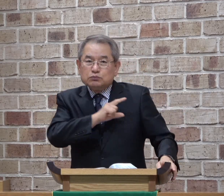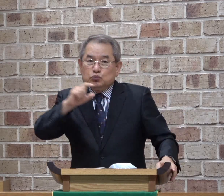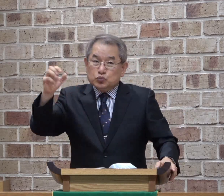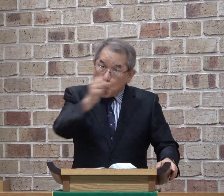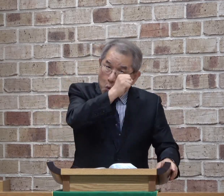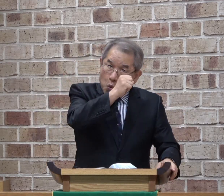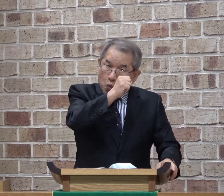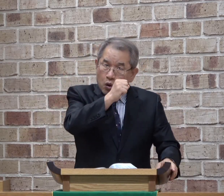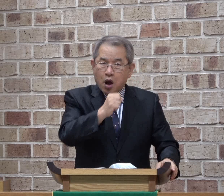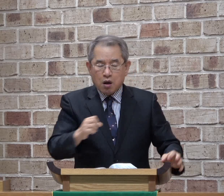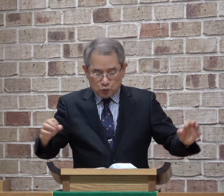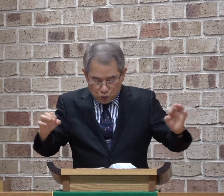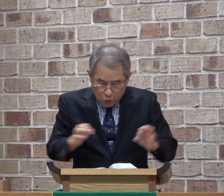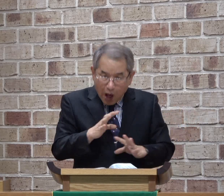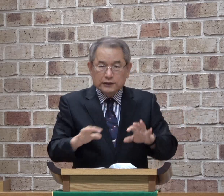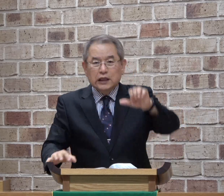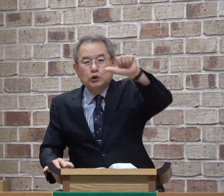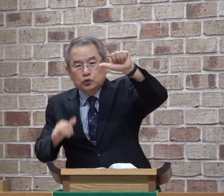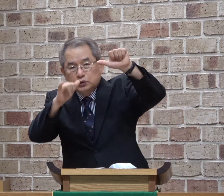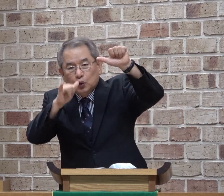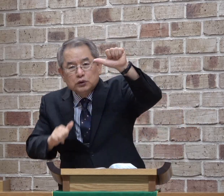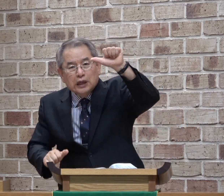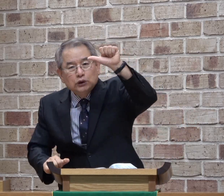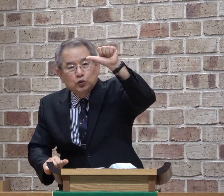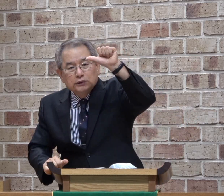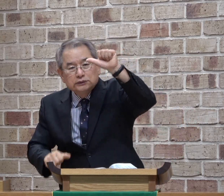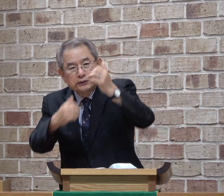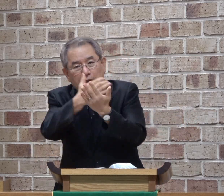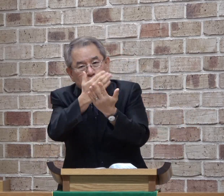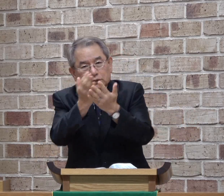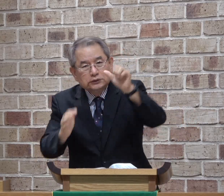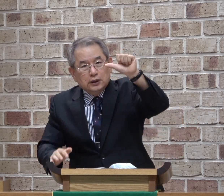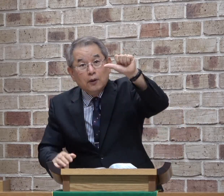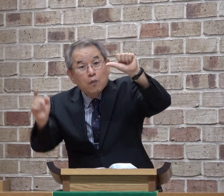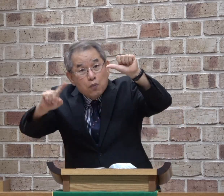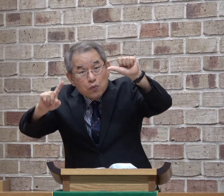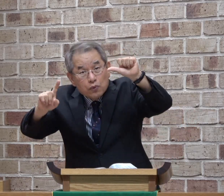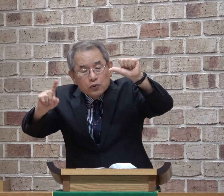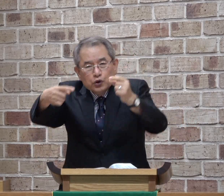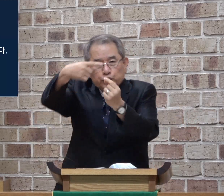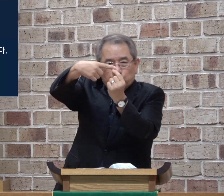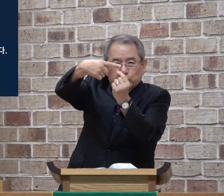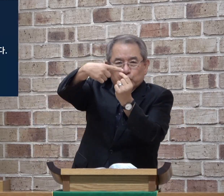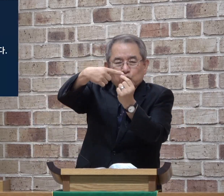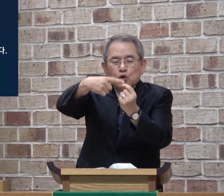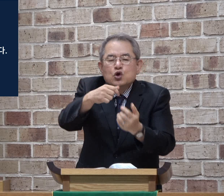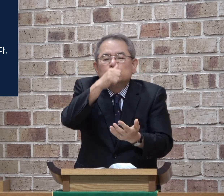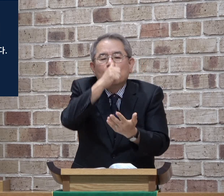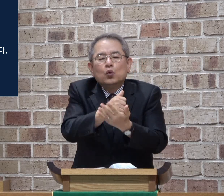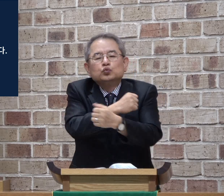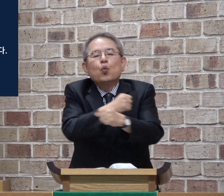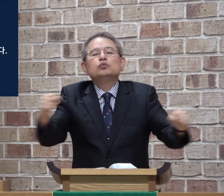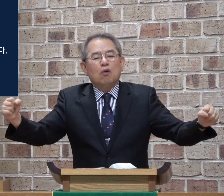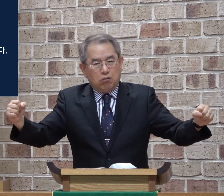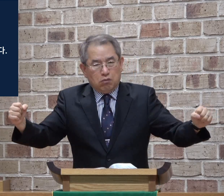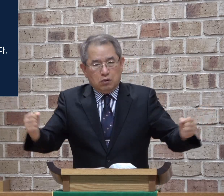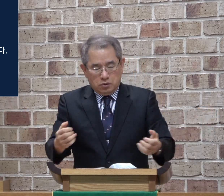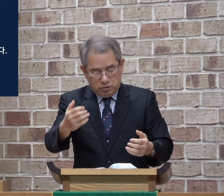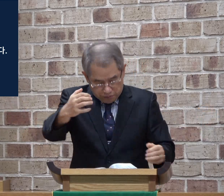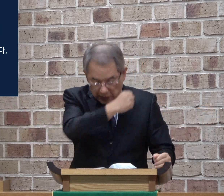예수님의 이름으로 놀라운 일이 있습니다. 그게 5가지가 있는데 첫 번째, 제 용서입니다. 그